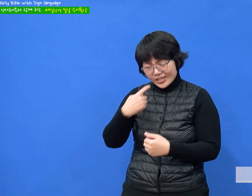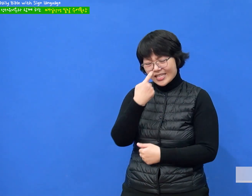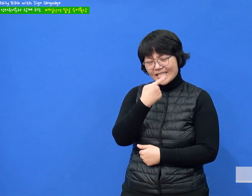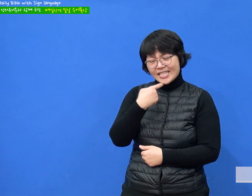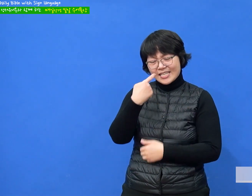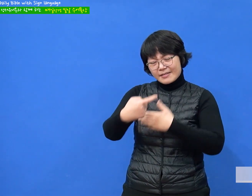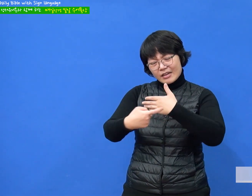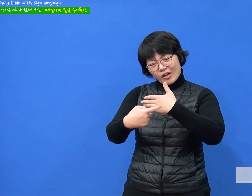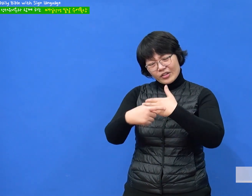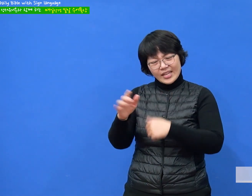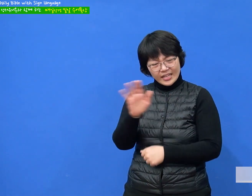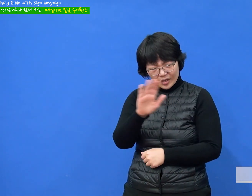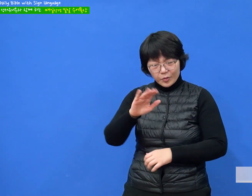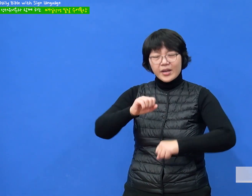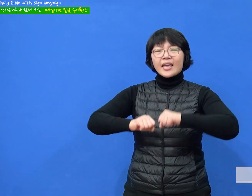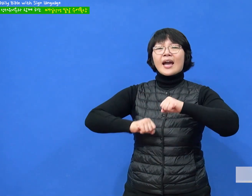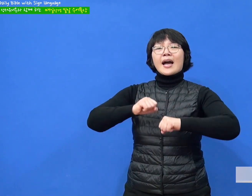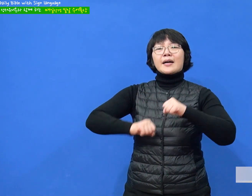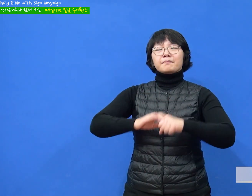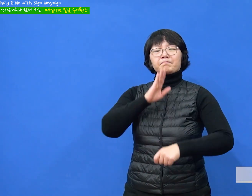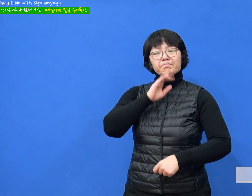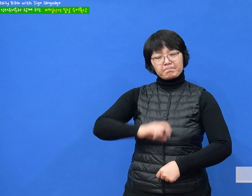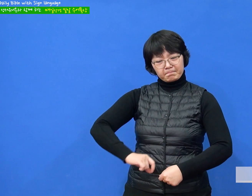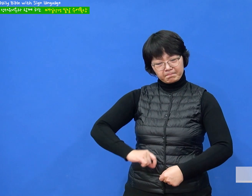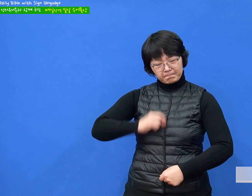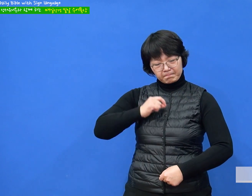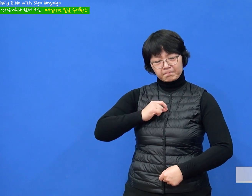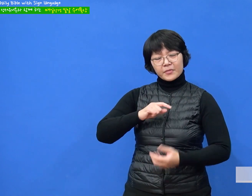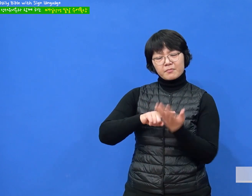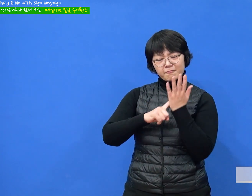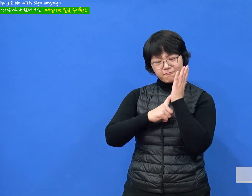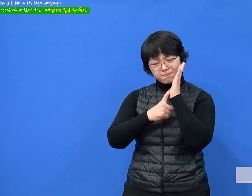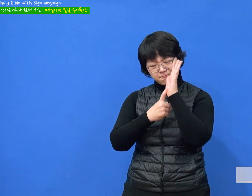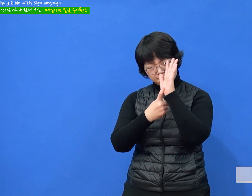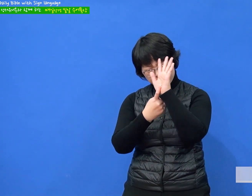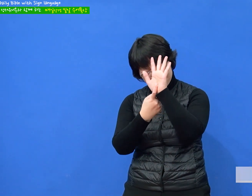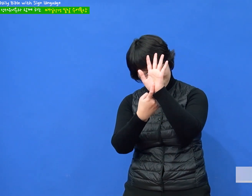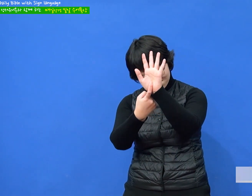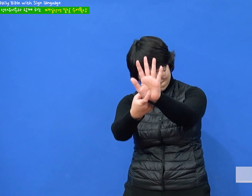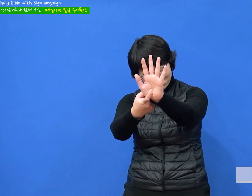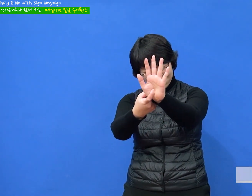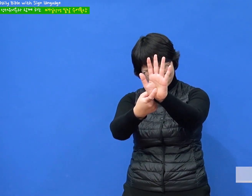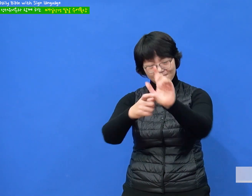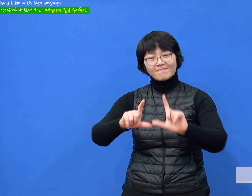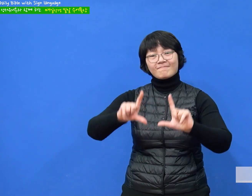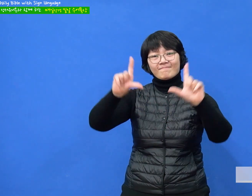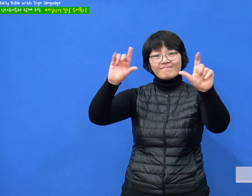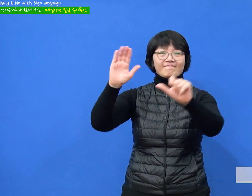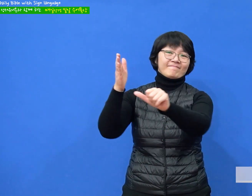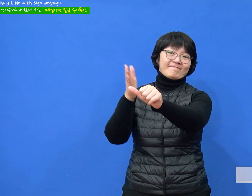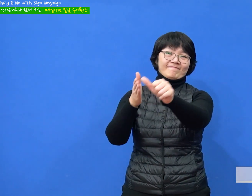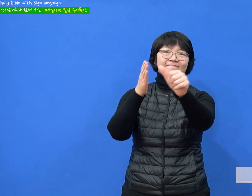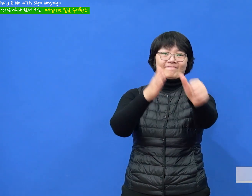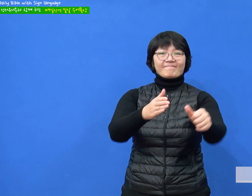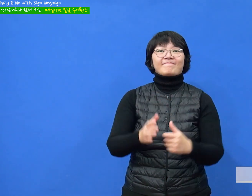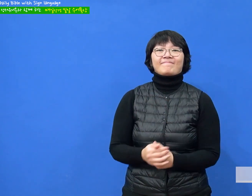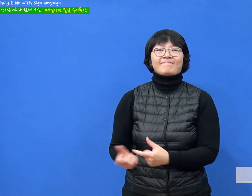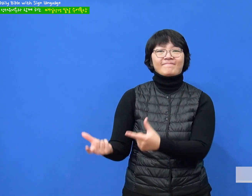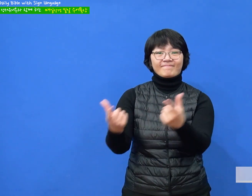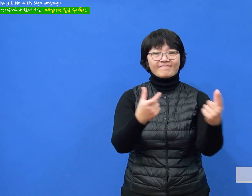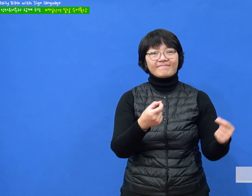아니라 행함과 진실함으로 전하고 드러내는 하루 되기를 소망합니다.